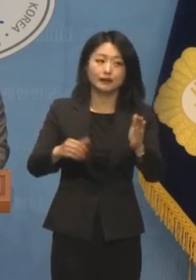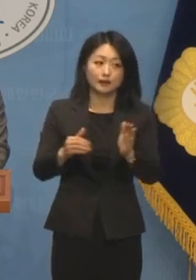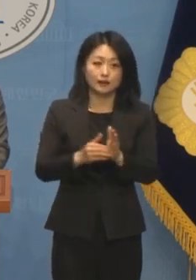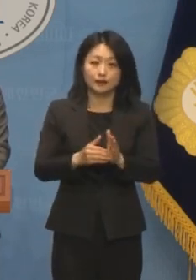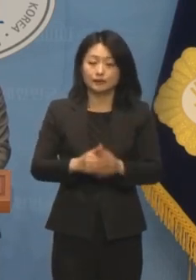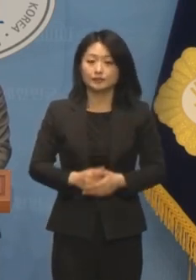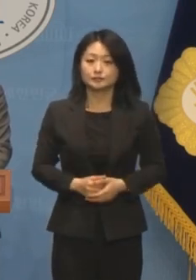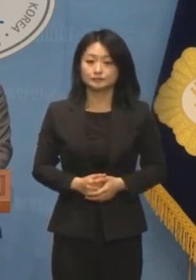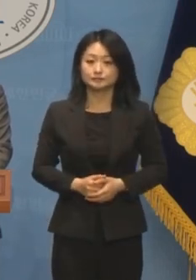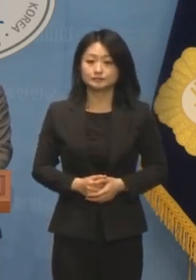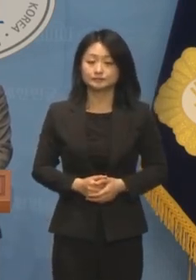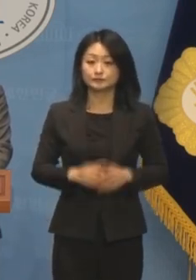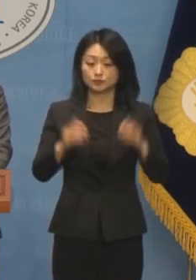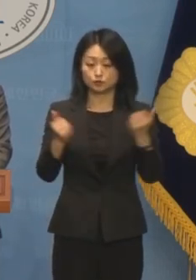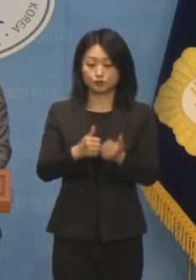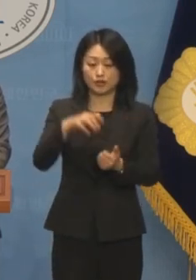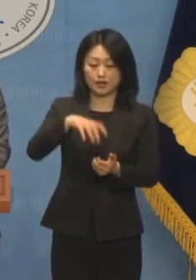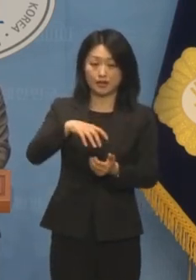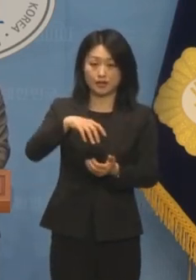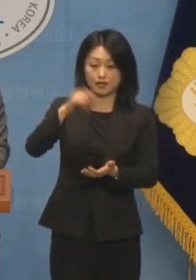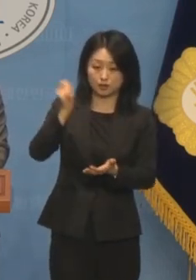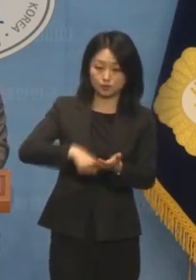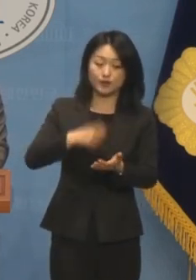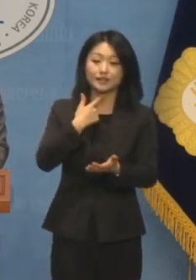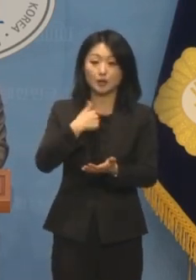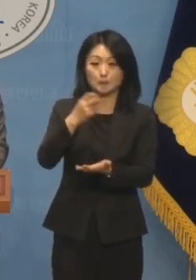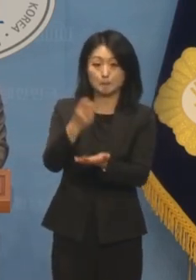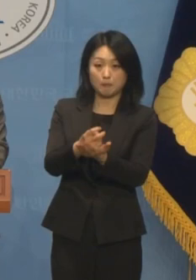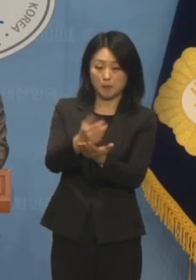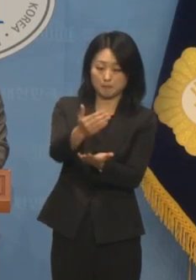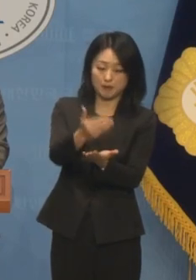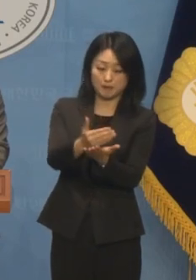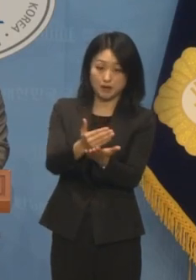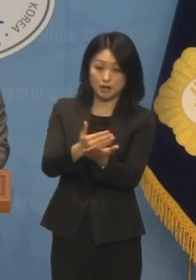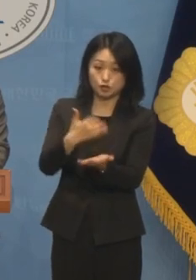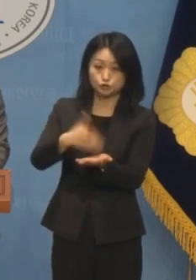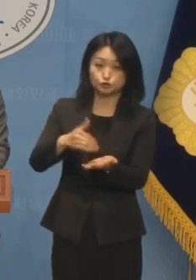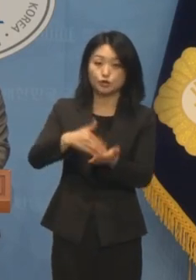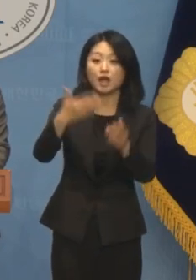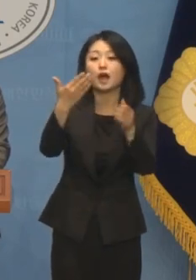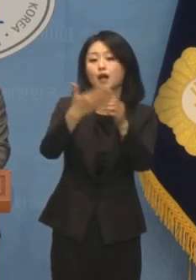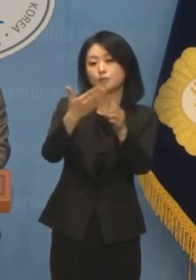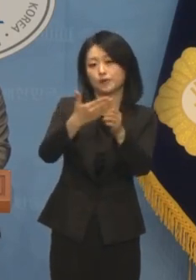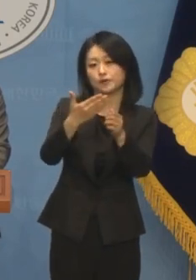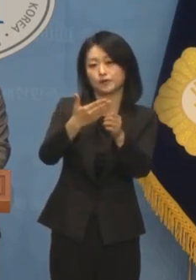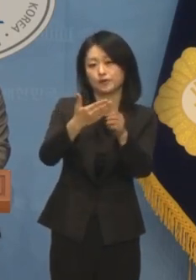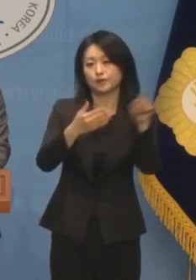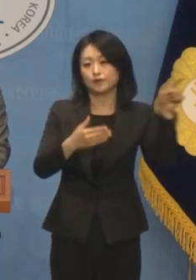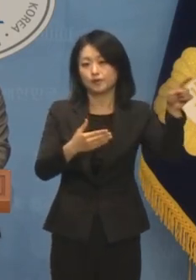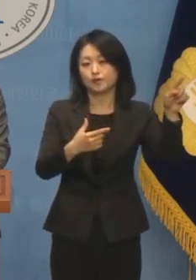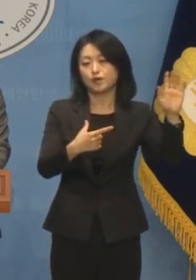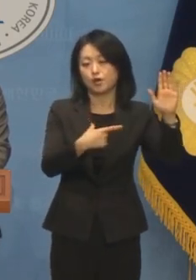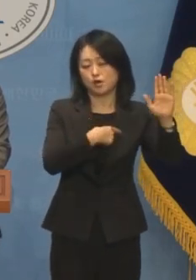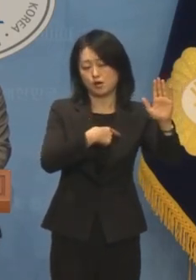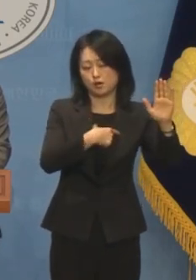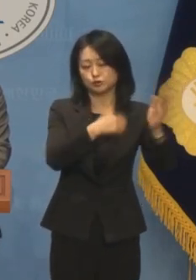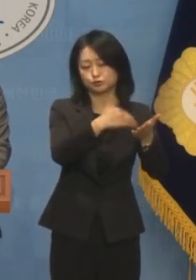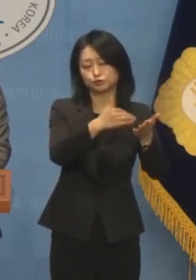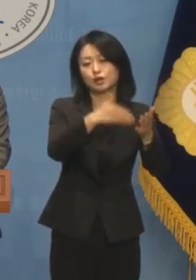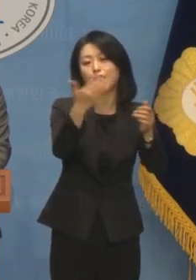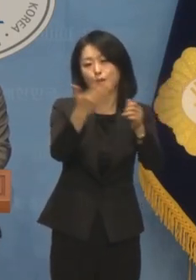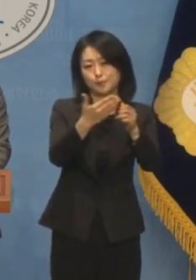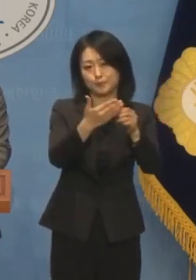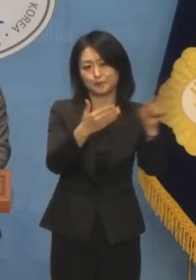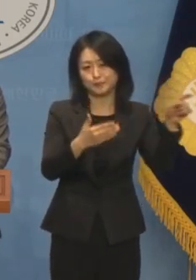내몰았습니다. 국회가 의결에 통과시킨 법률안을 9번째 거부했고